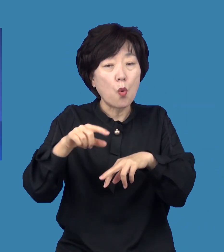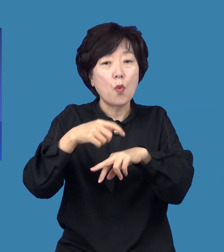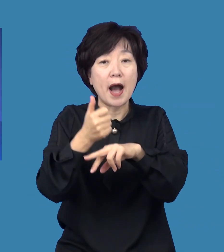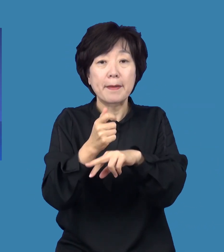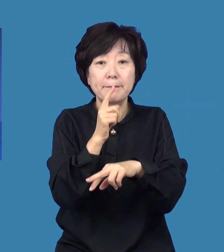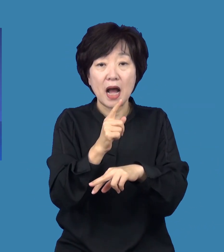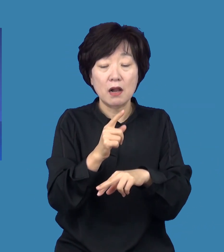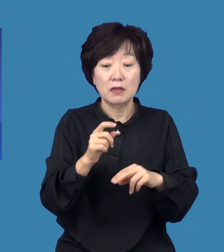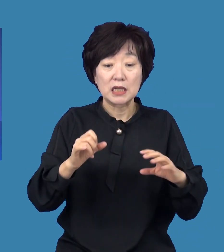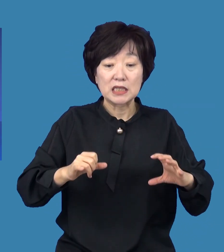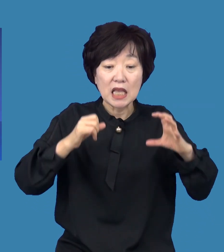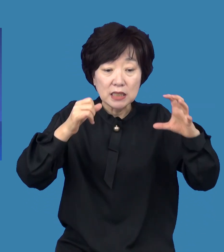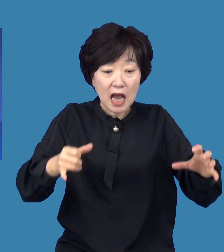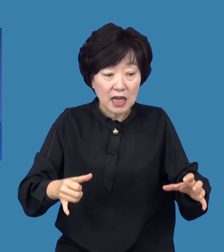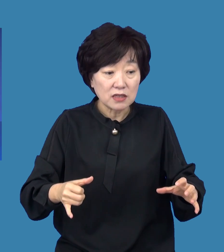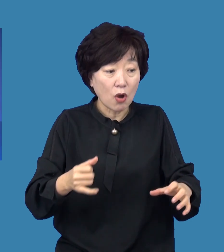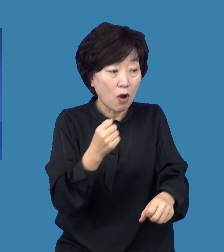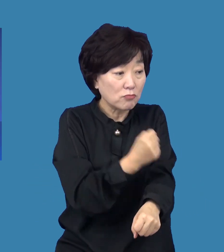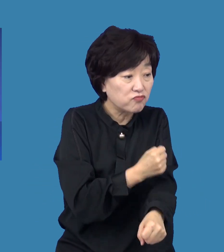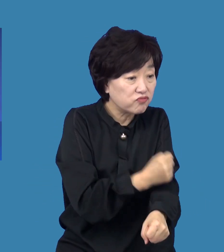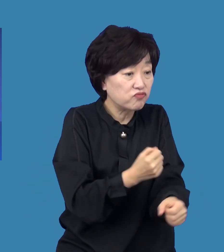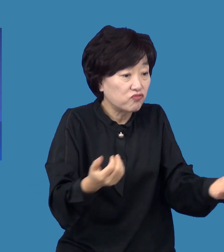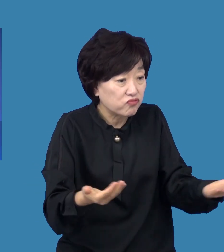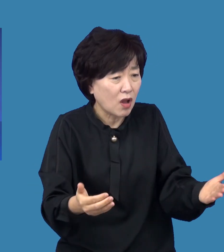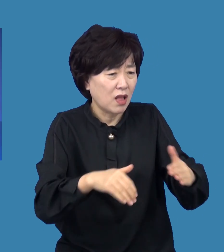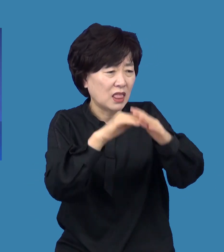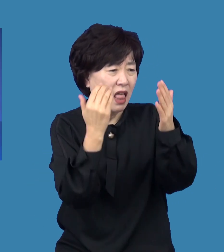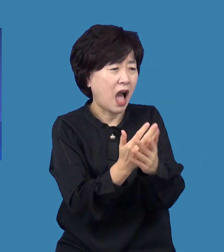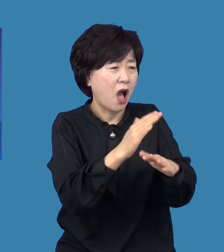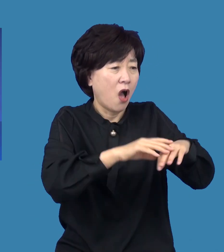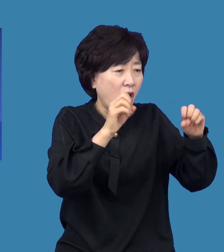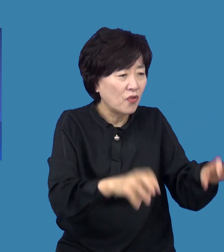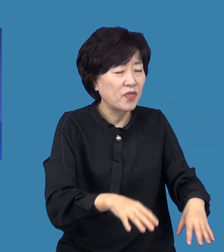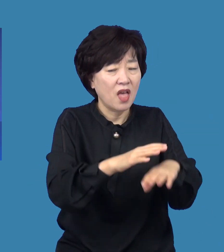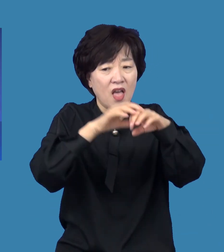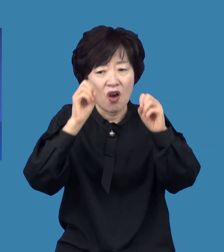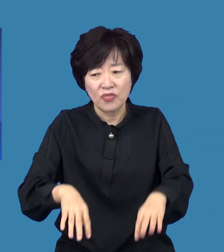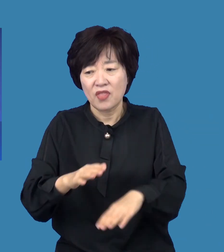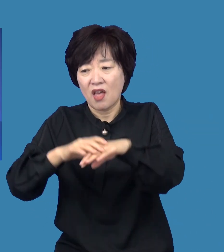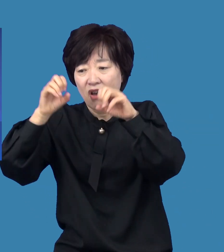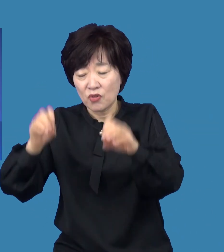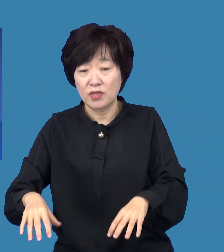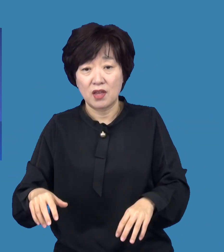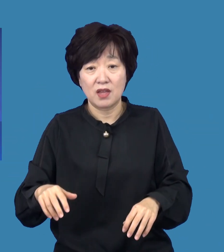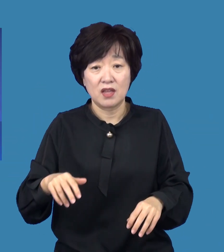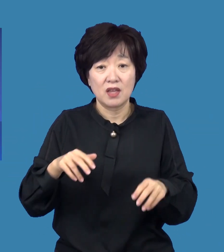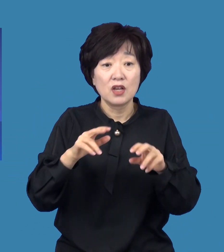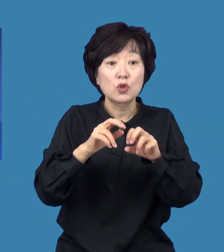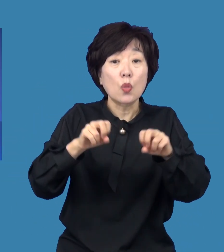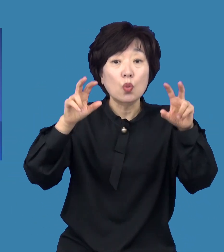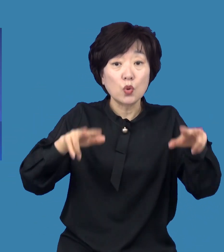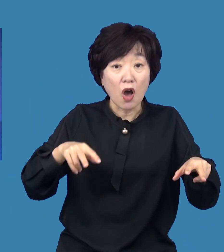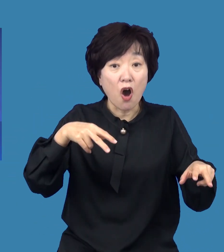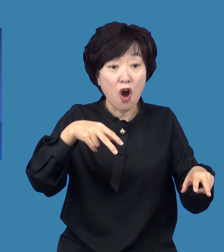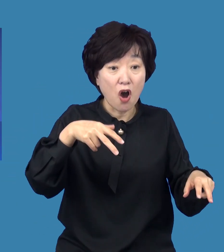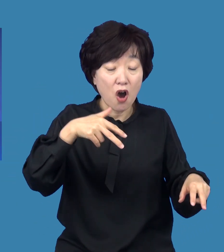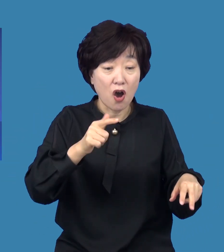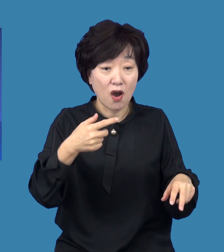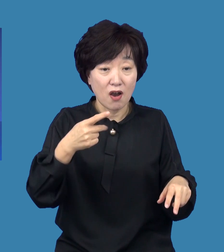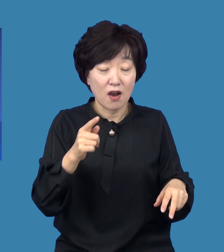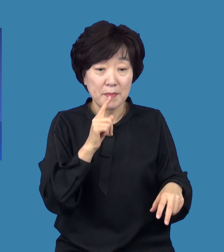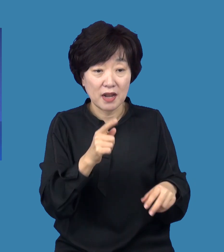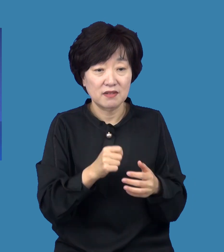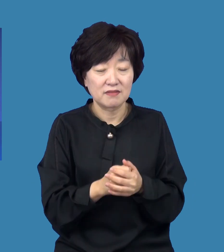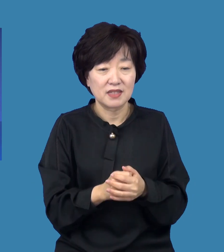행하는 모든 일들이 다 헛되다라고 얘기했습니다. 전도서에 보면 이렇게 얘기합니다. 시작. 전도자가